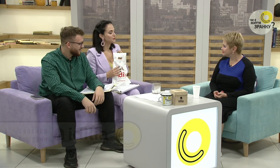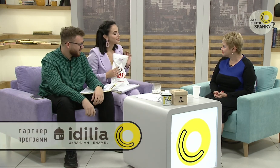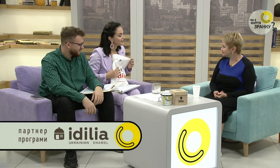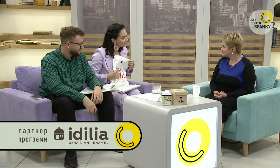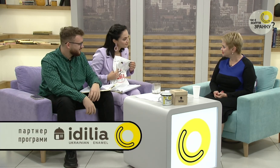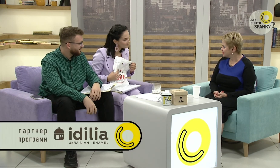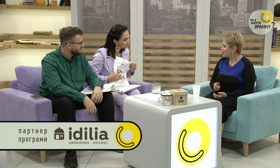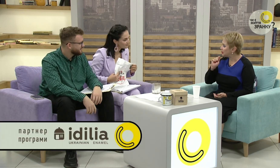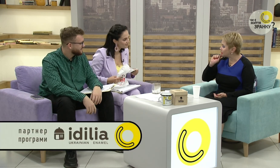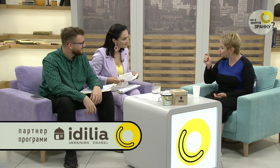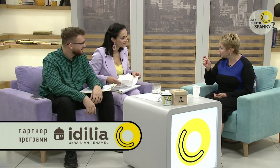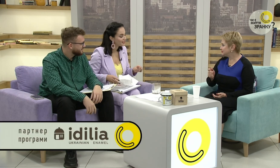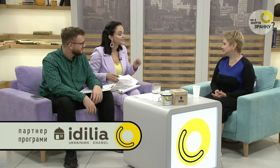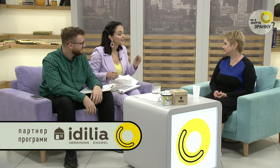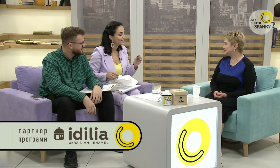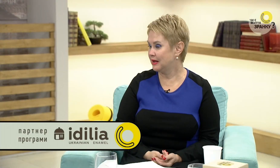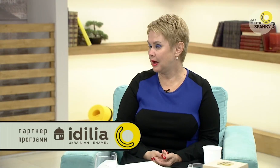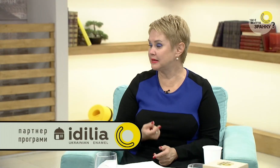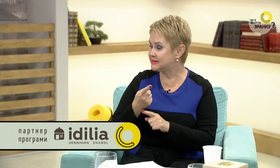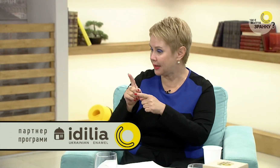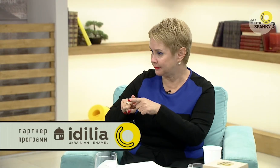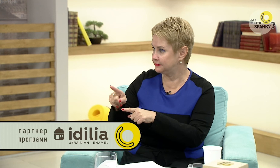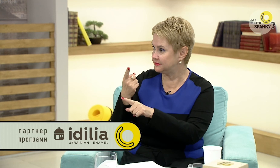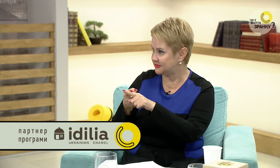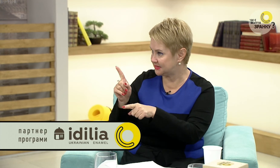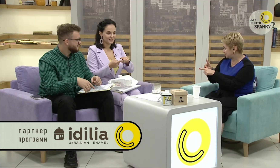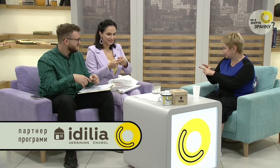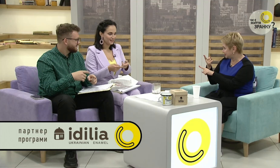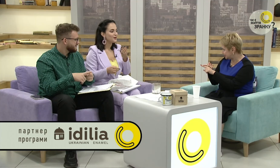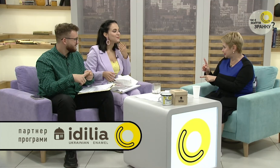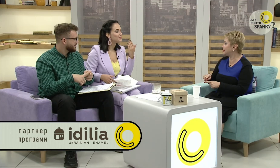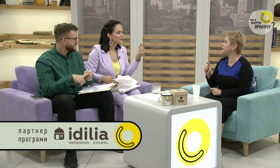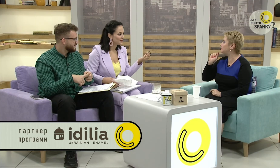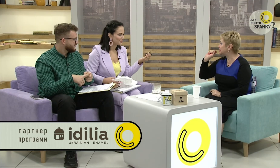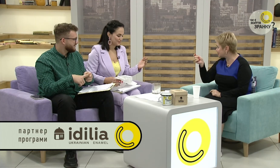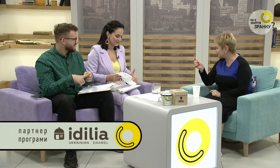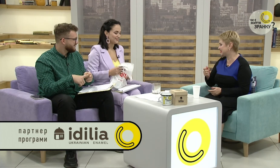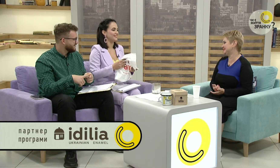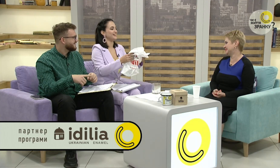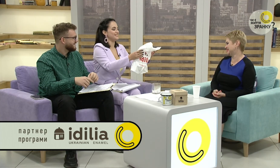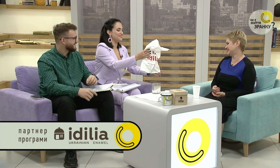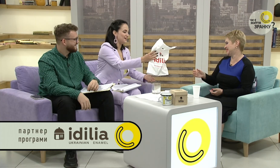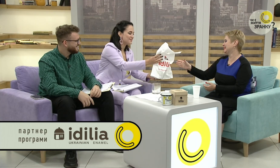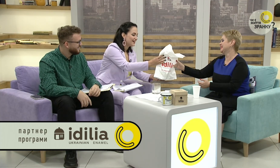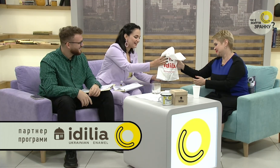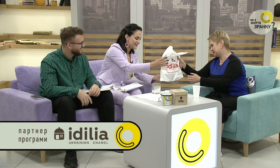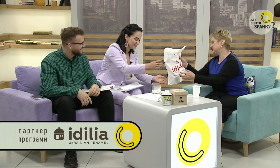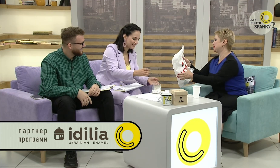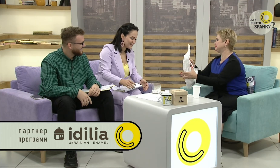це? Подарунок. Ні, це. А це? Це подарунок. Подарунок. Так, це вам. Спасибо. Від нас,